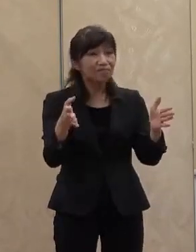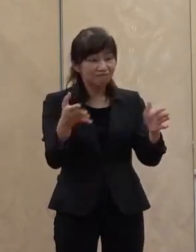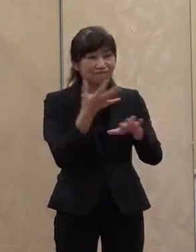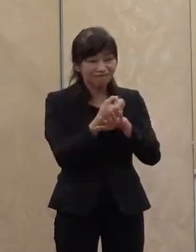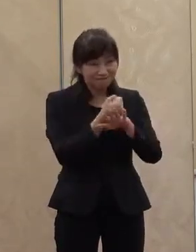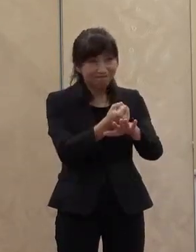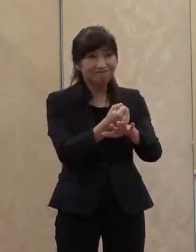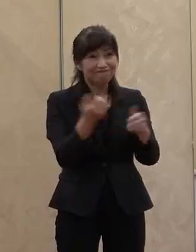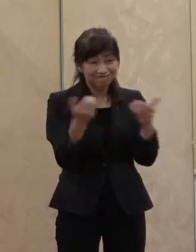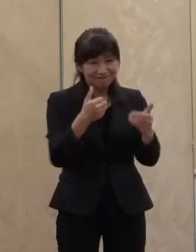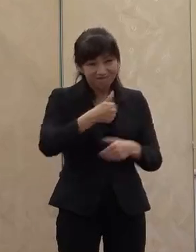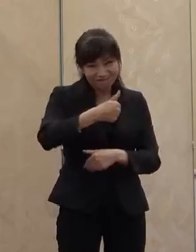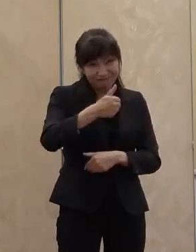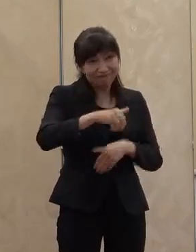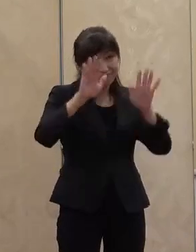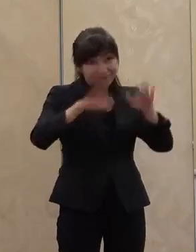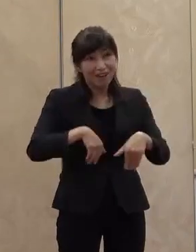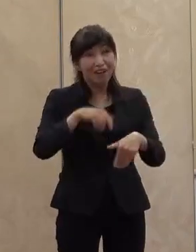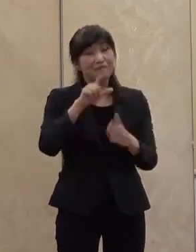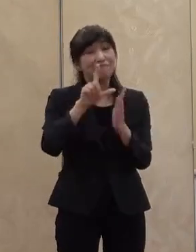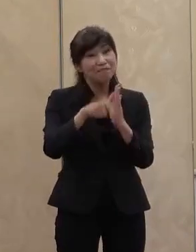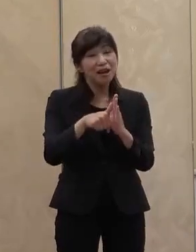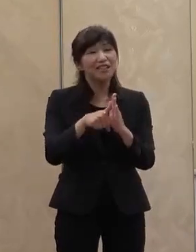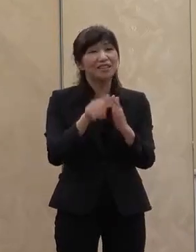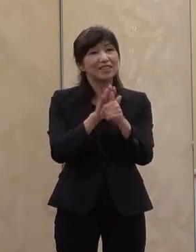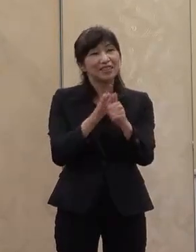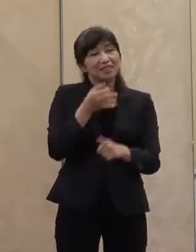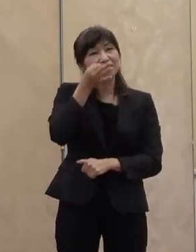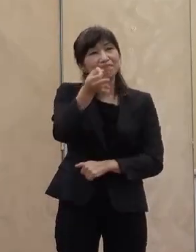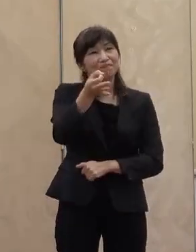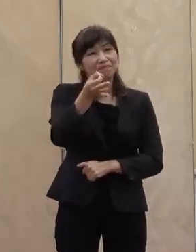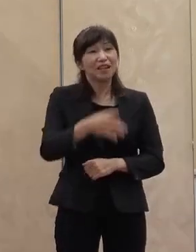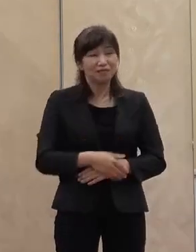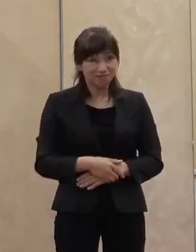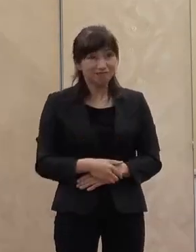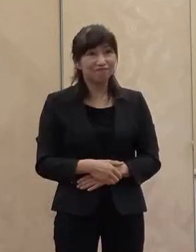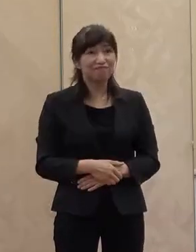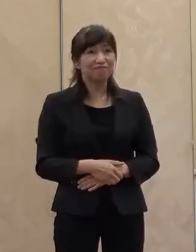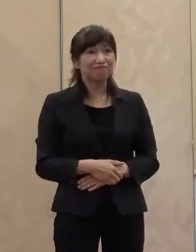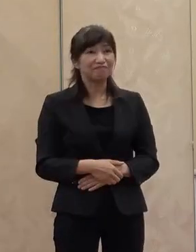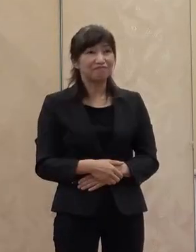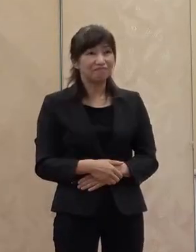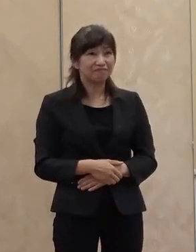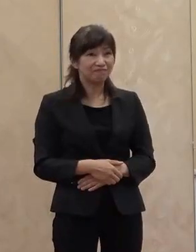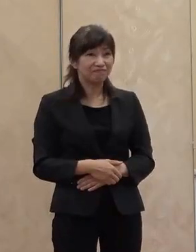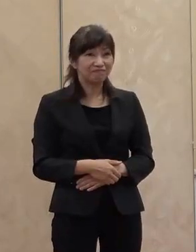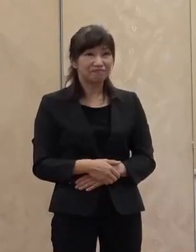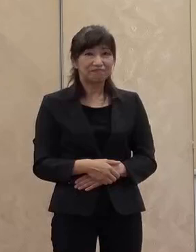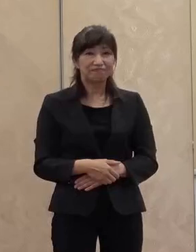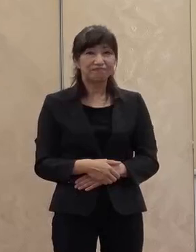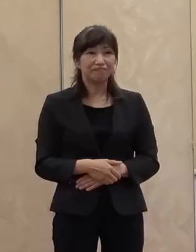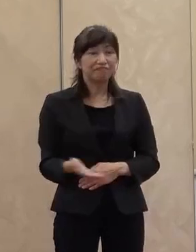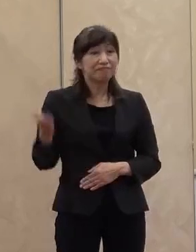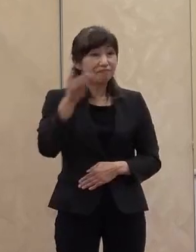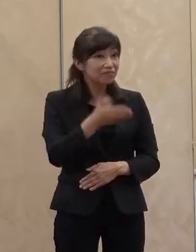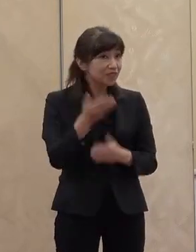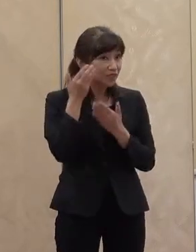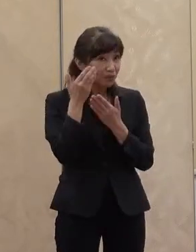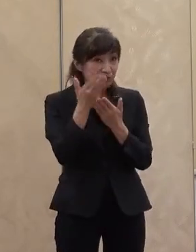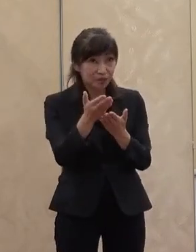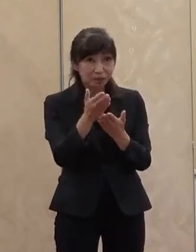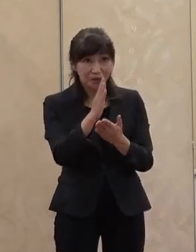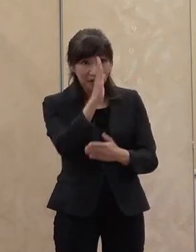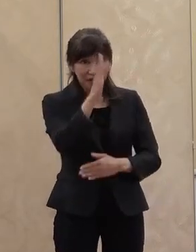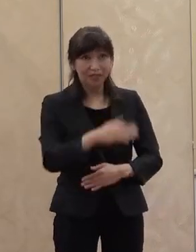金をお支払いすると、まあ、そういうスキームです。 ありがとうございます。 はい、次のご質問お願いします